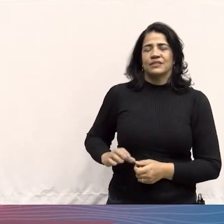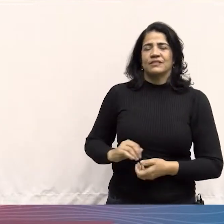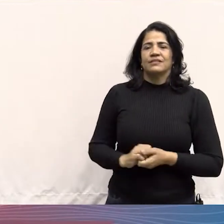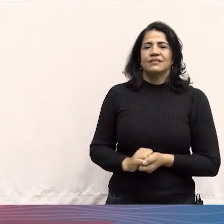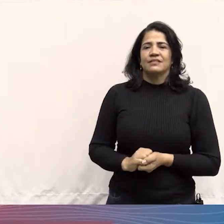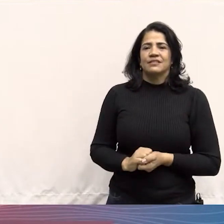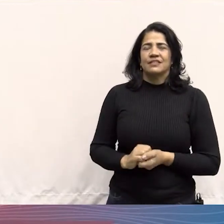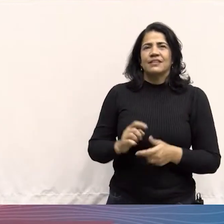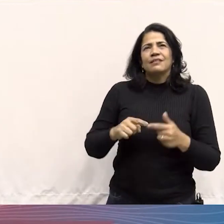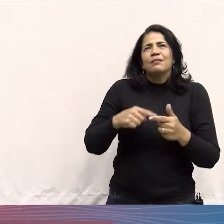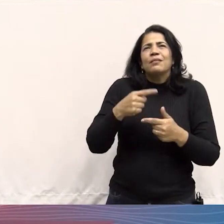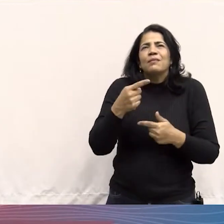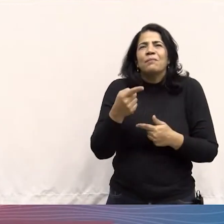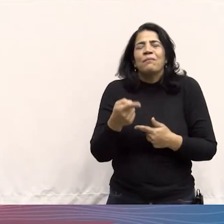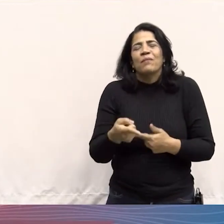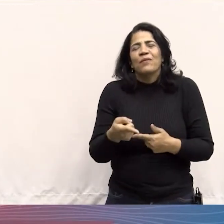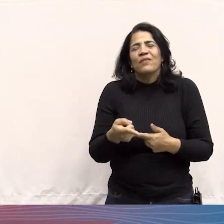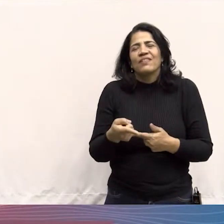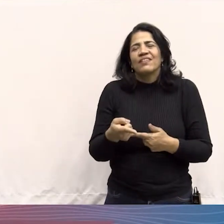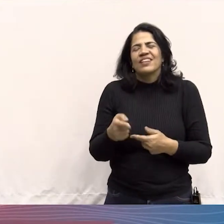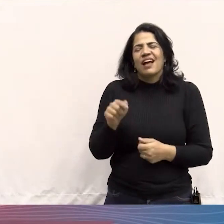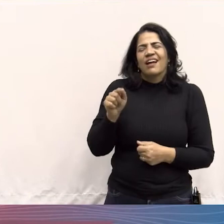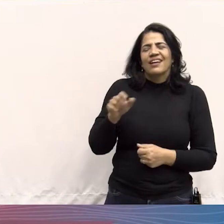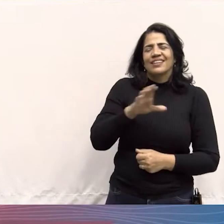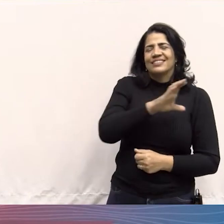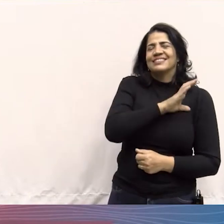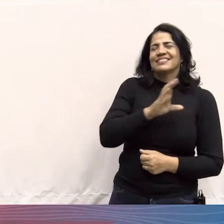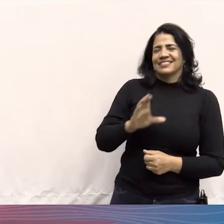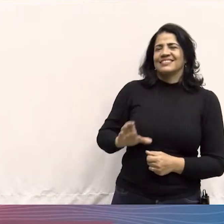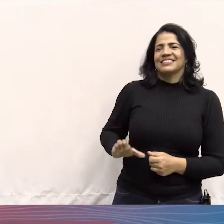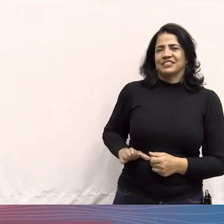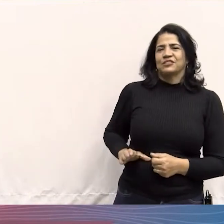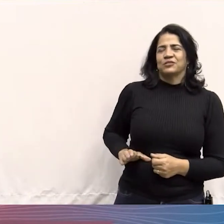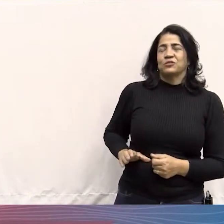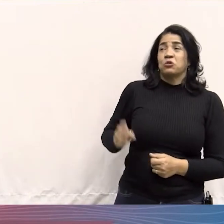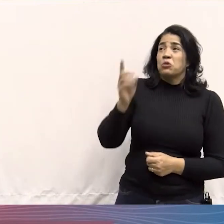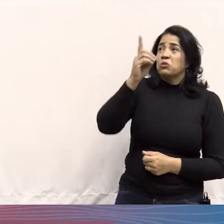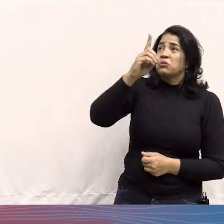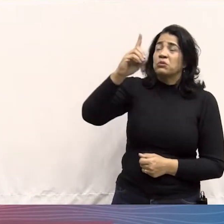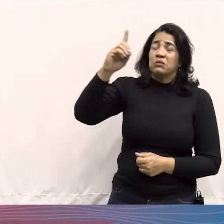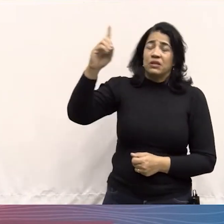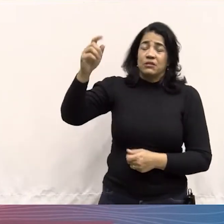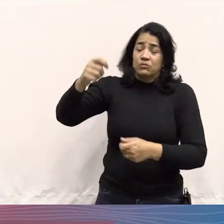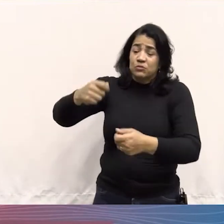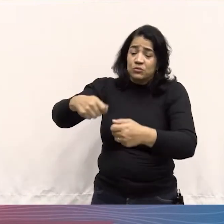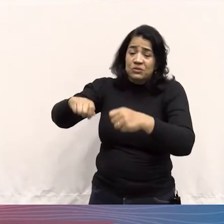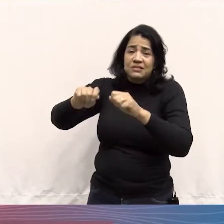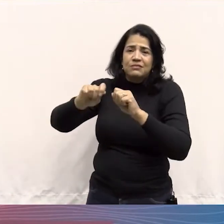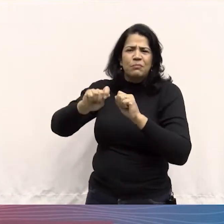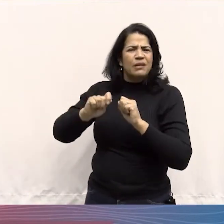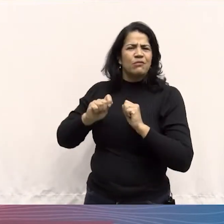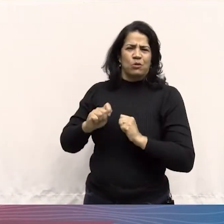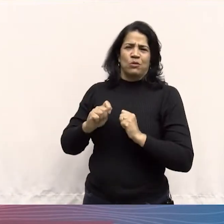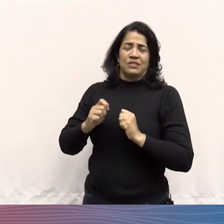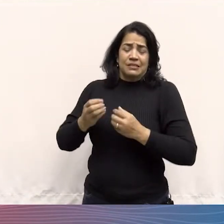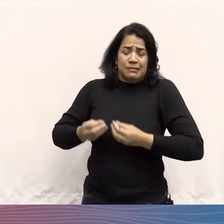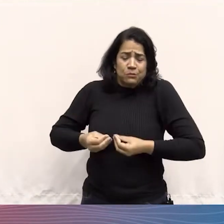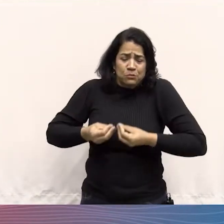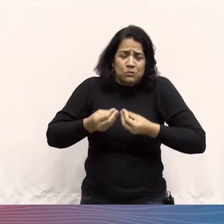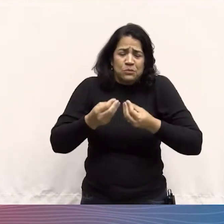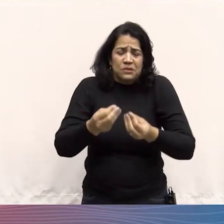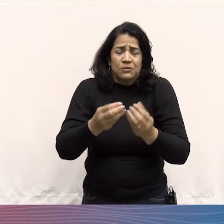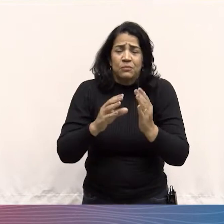esse Cristo, né? Deus deu Cristo como cabeça para a igreja, e pôs todas